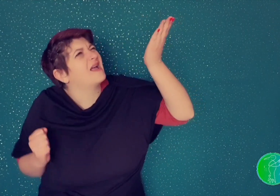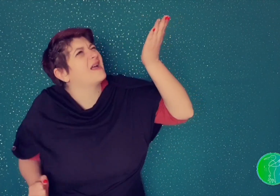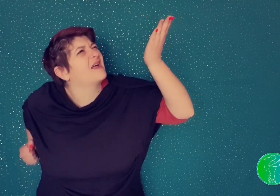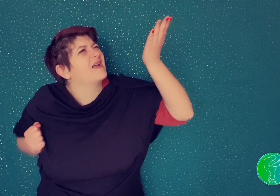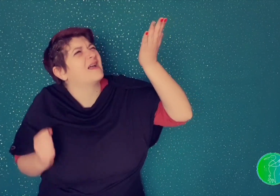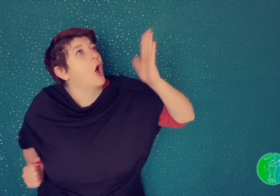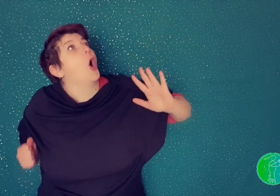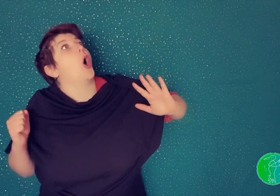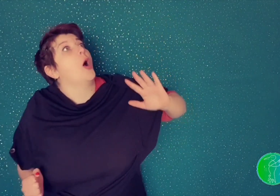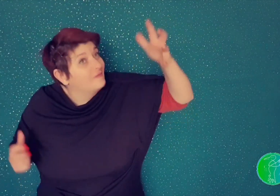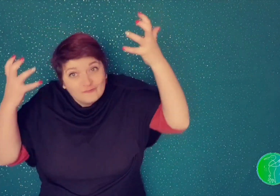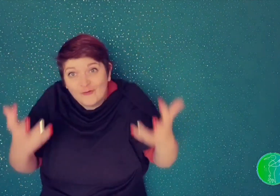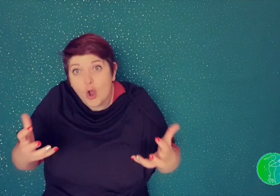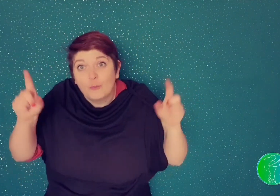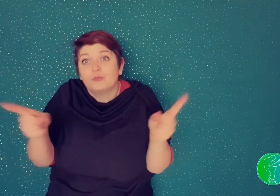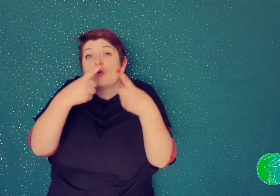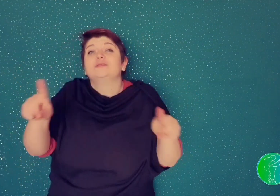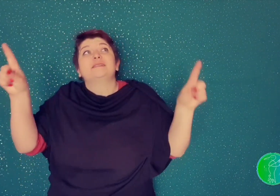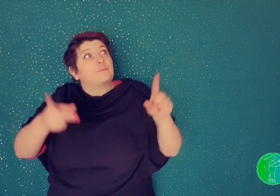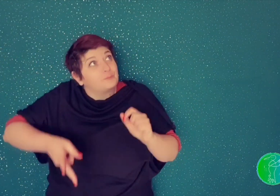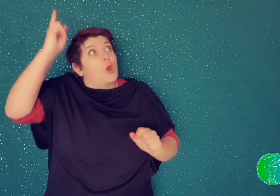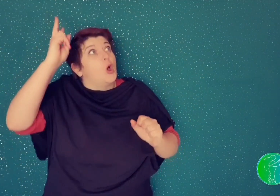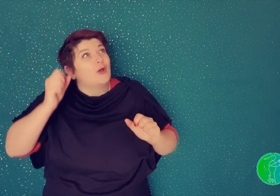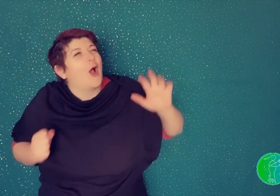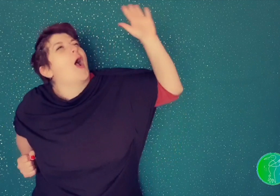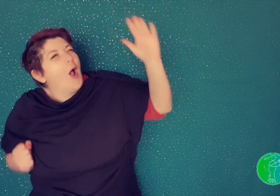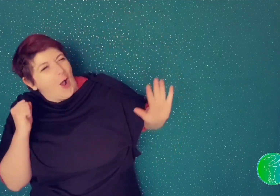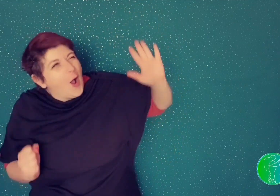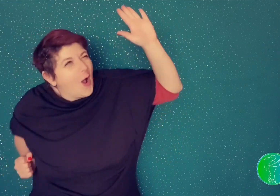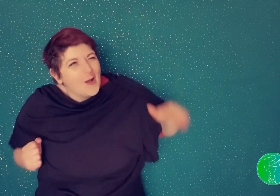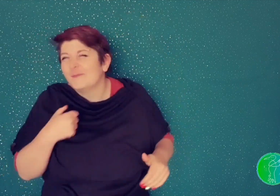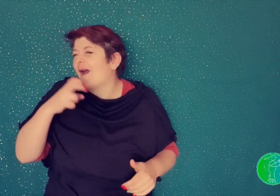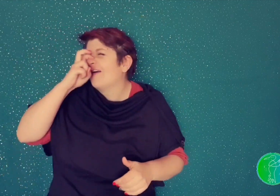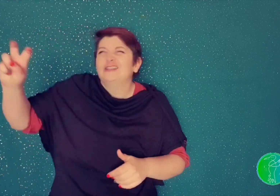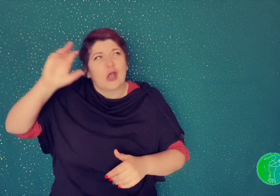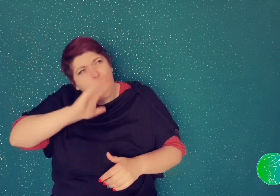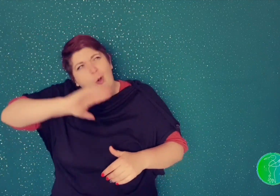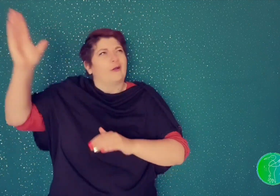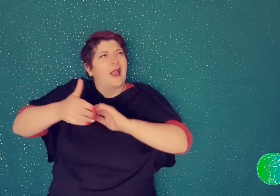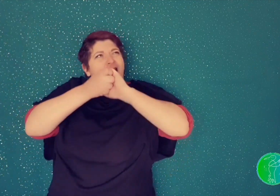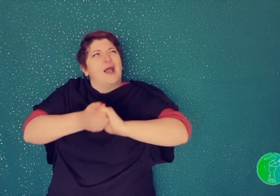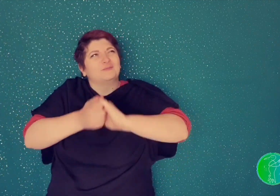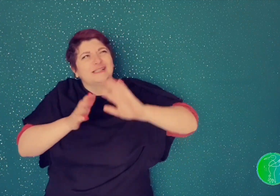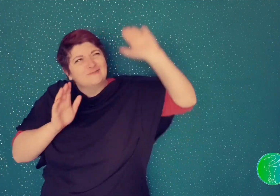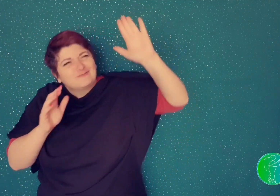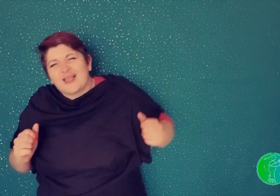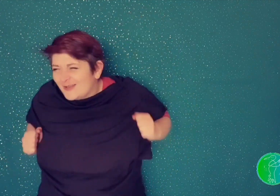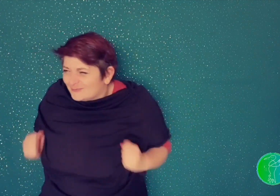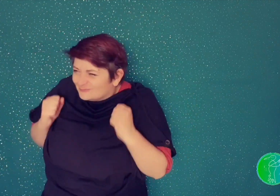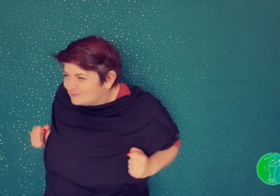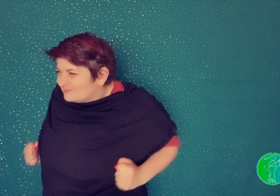Que dites-vous demanda le grillon. Vous voulez plus de musique. Nous allons chercher un autre ami.